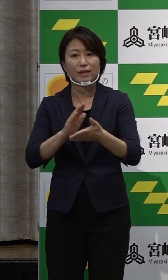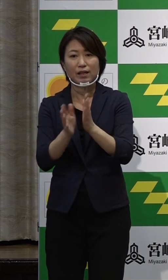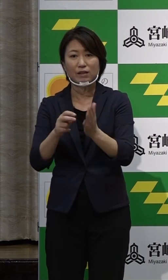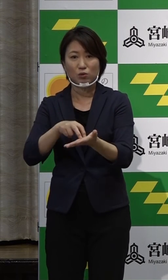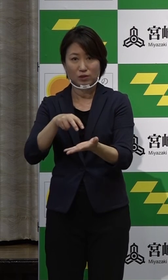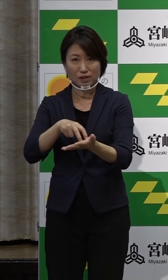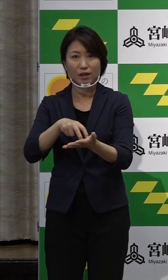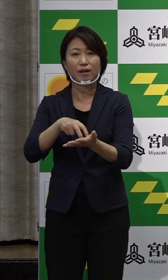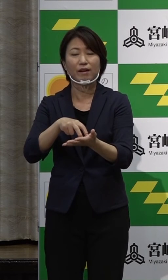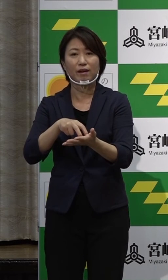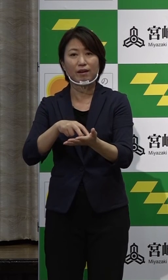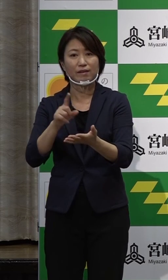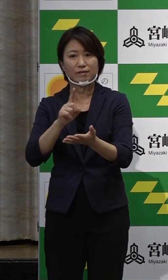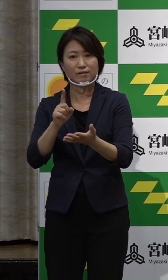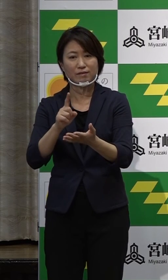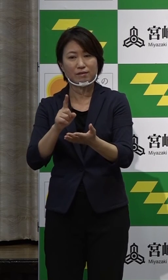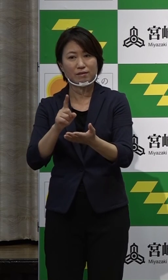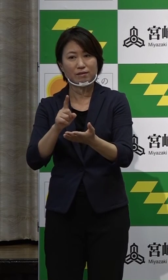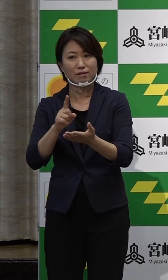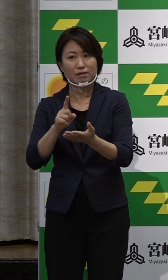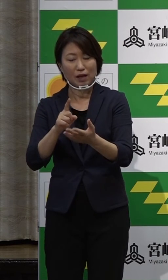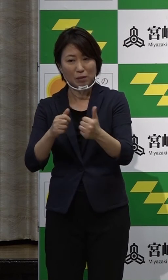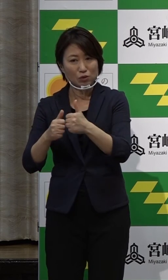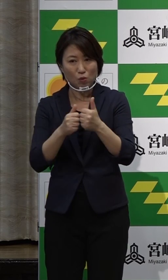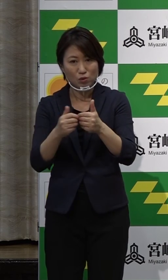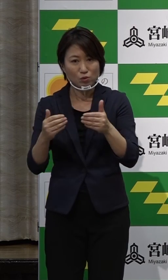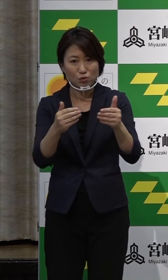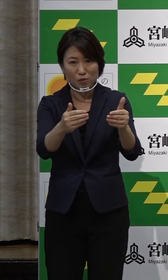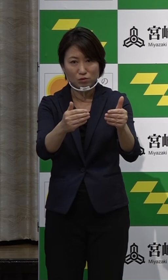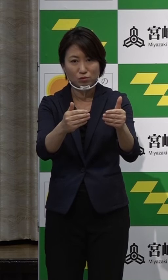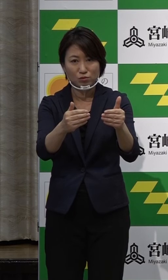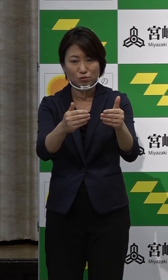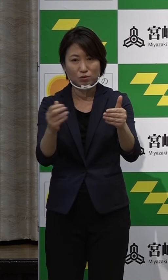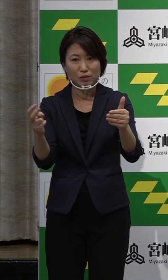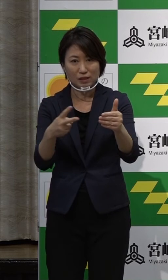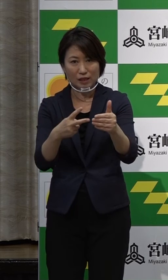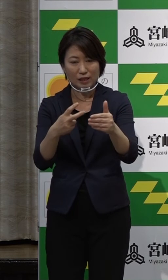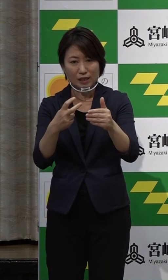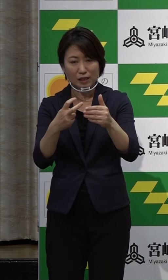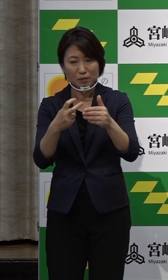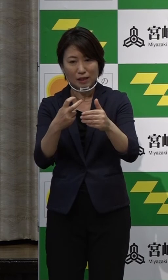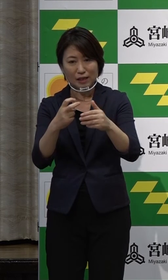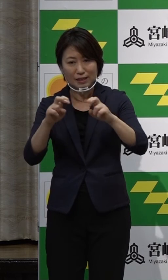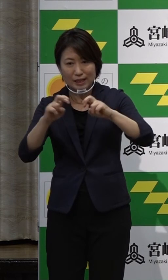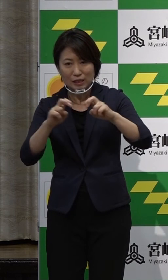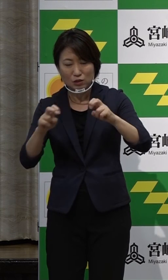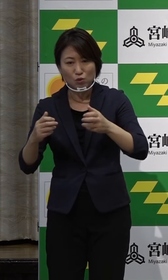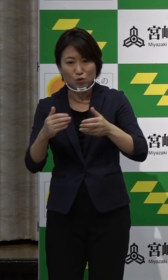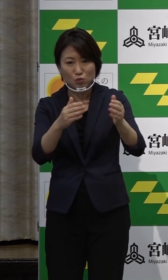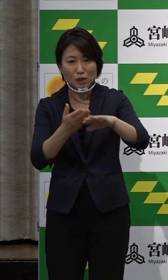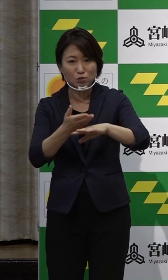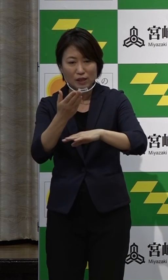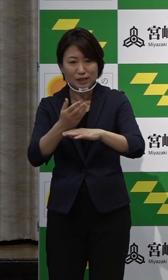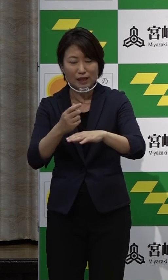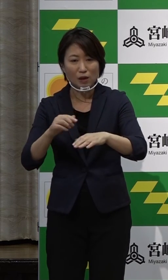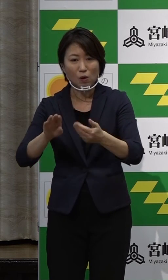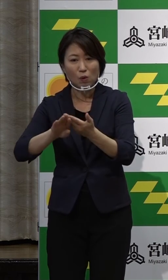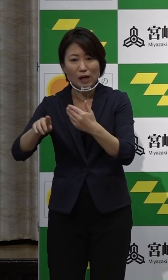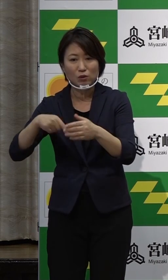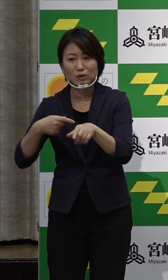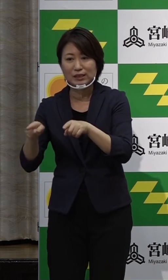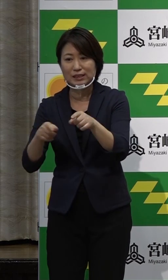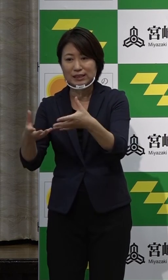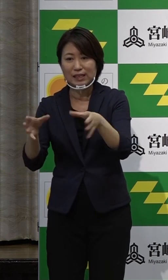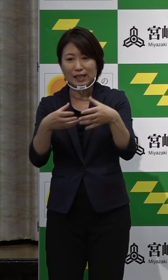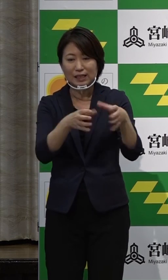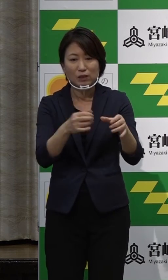として、何かこう協議会で協議を進めるなり、検証作業を進める上で他の自治体とのこう意見交換